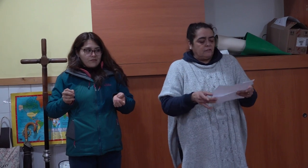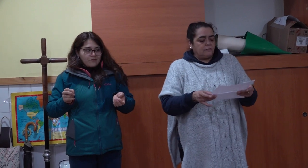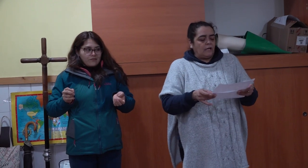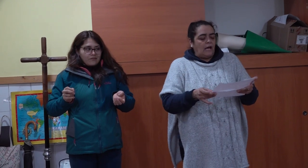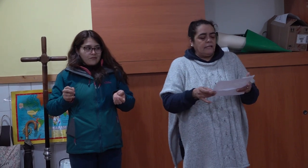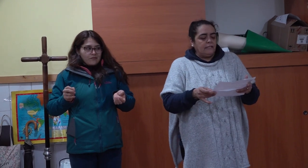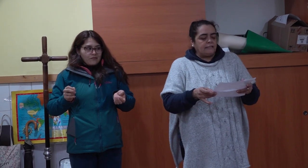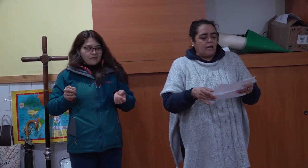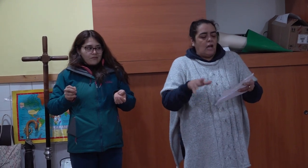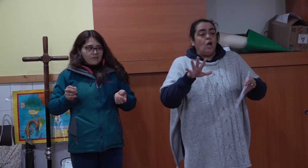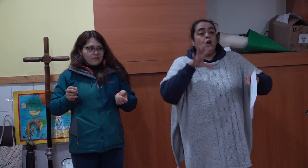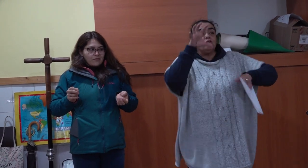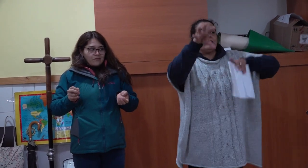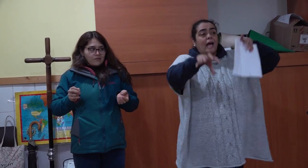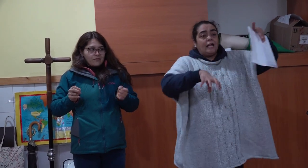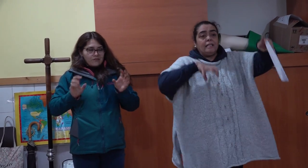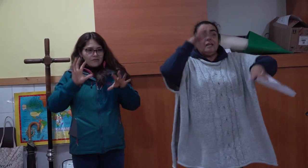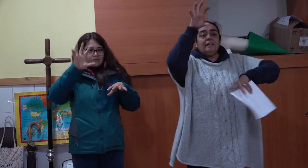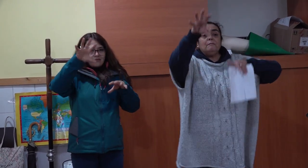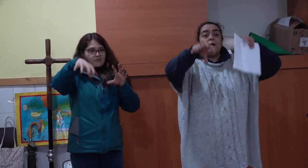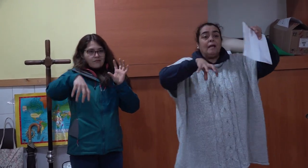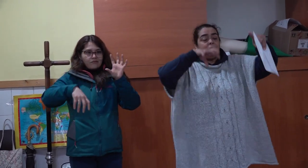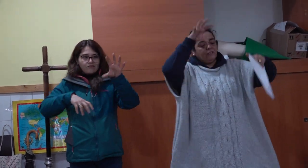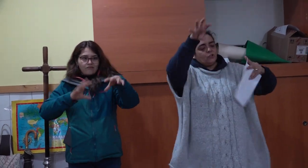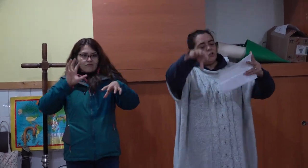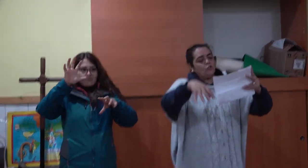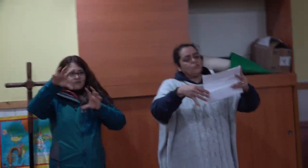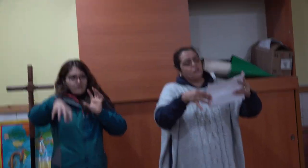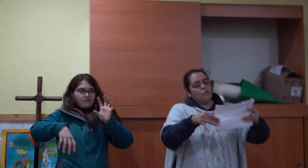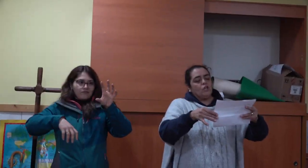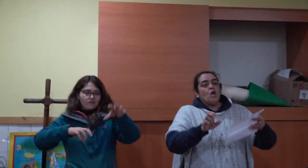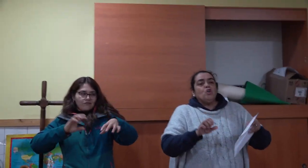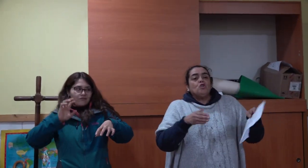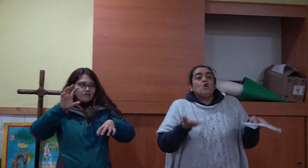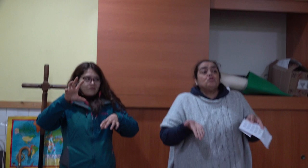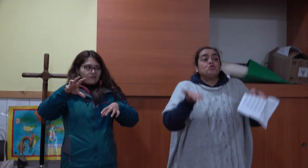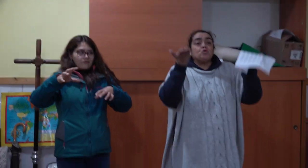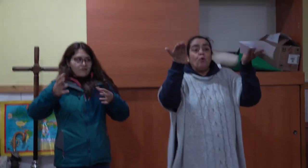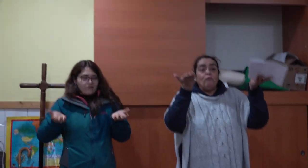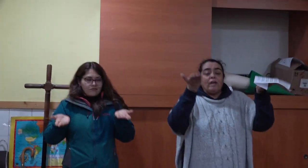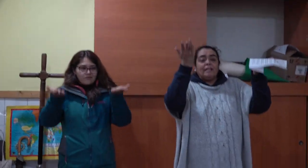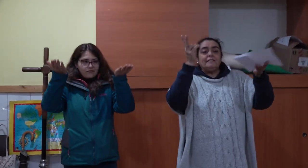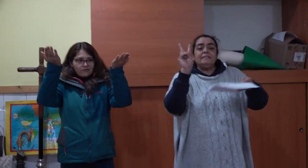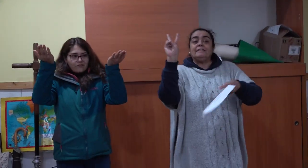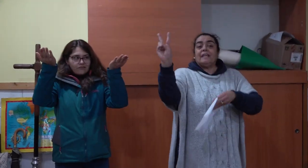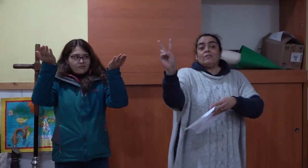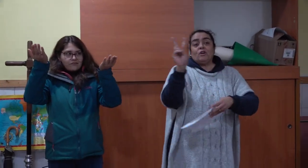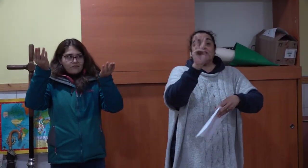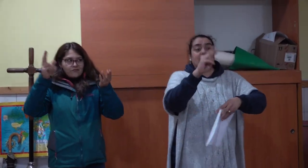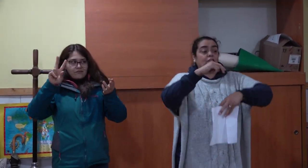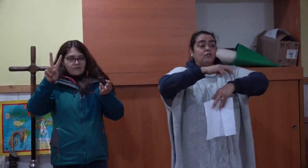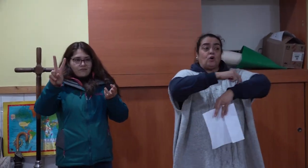Señor. Aquí dice, los animalitos suben